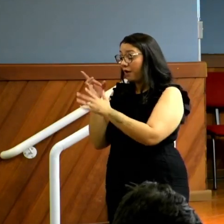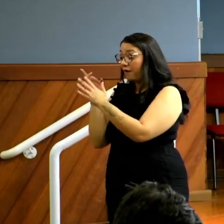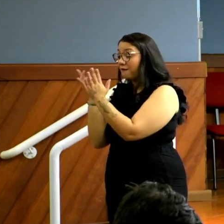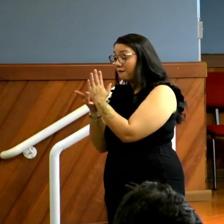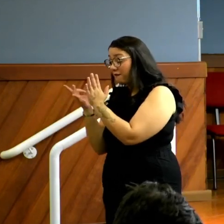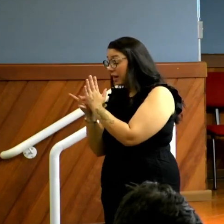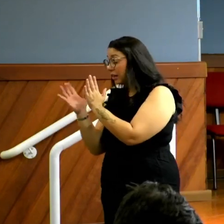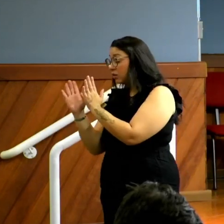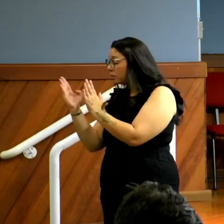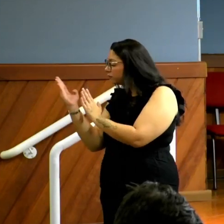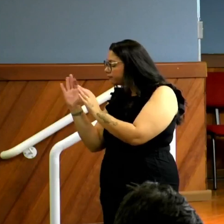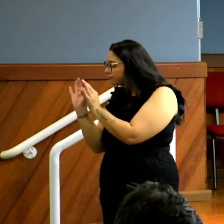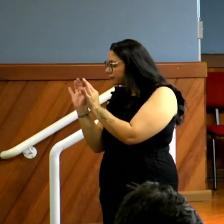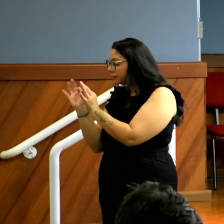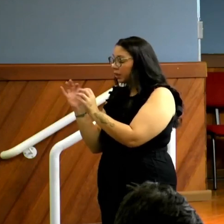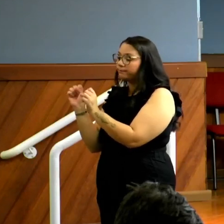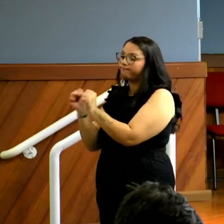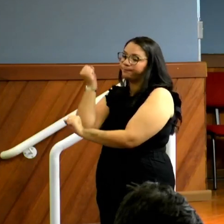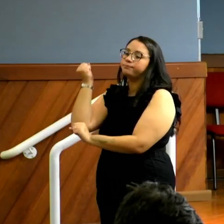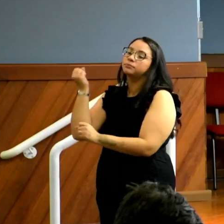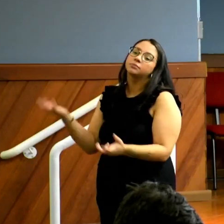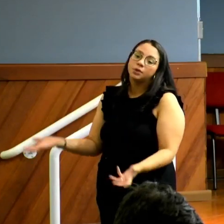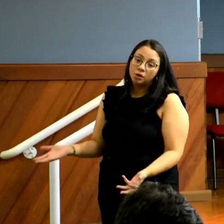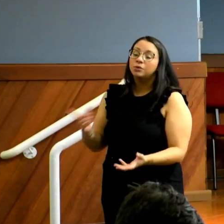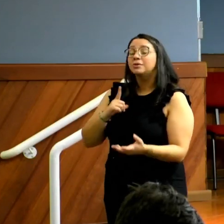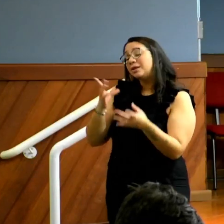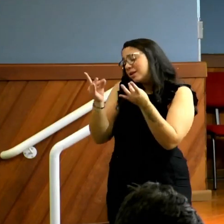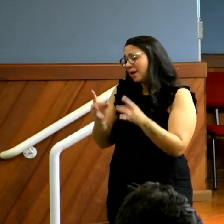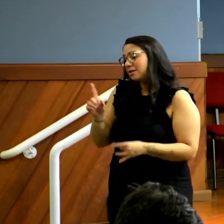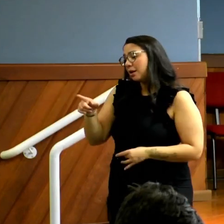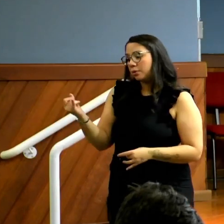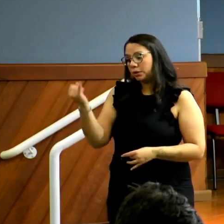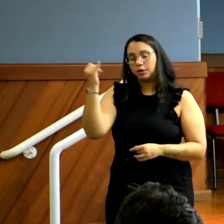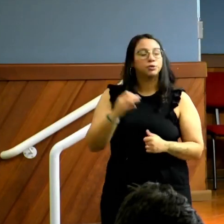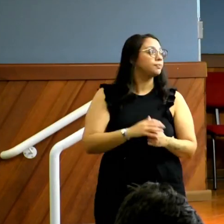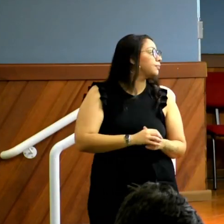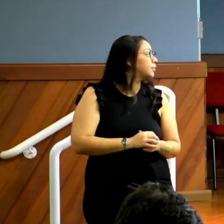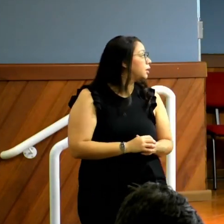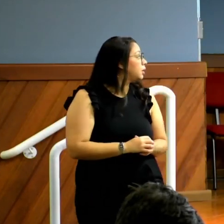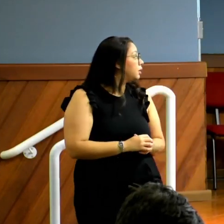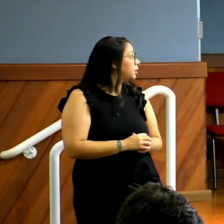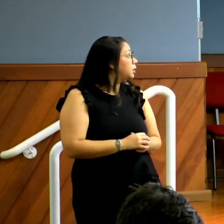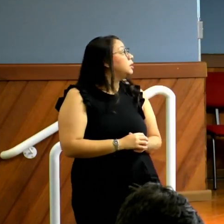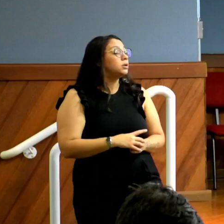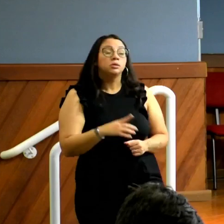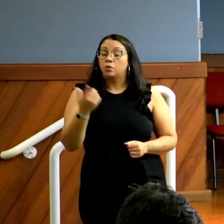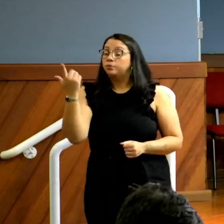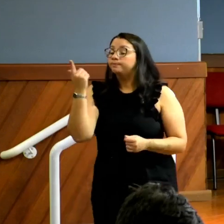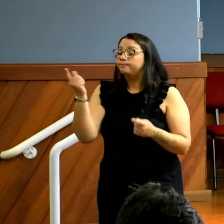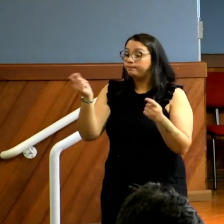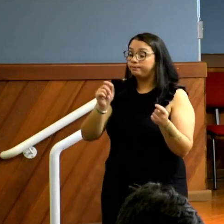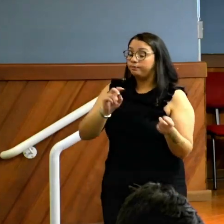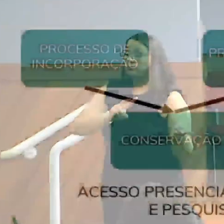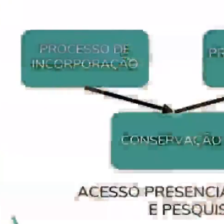Então, vejam, pontos, né? Importantes. Então, com isso, com a informatização, ou seja, com a digitalização e